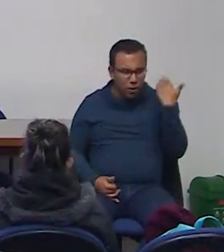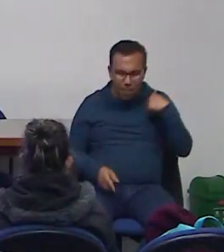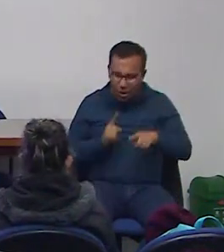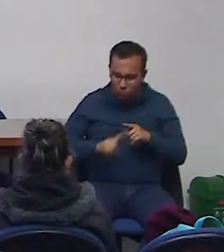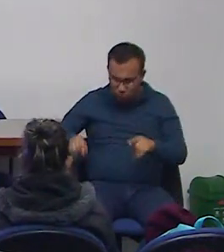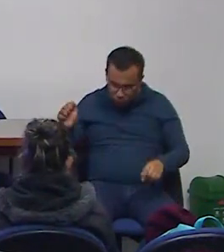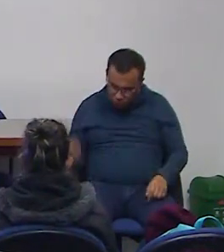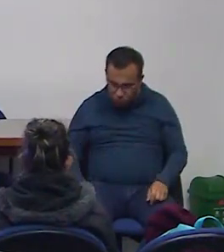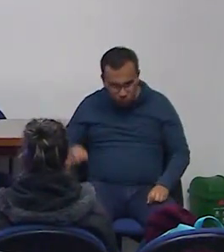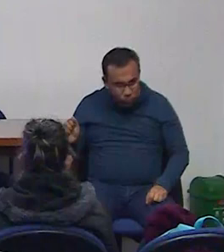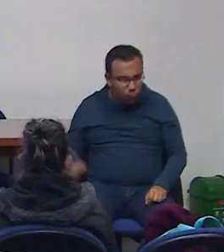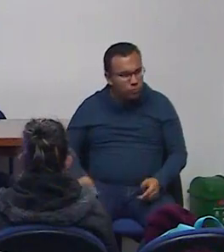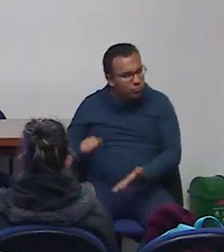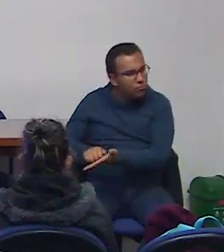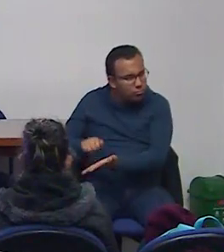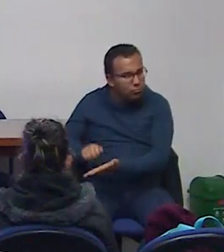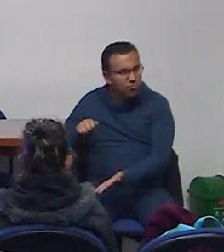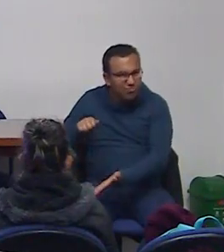con